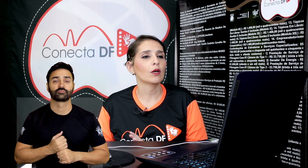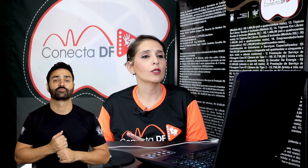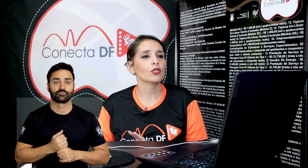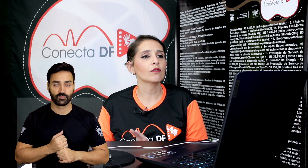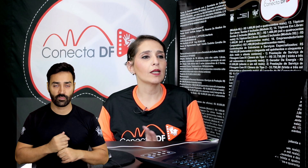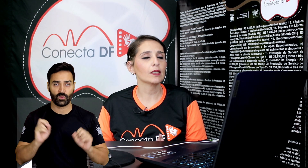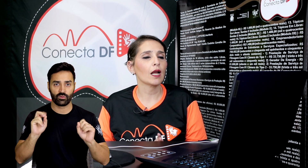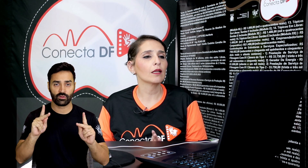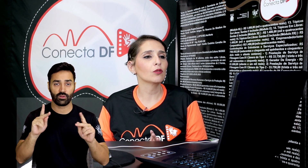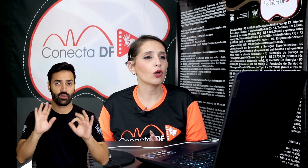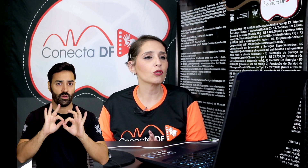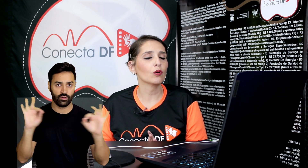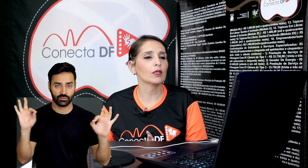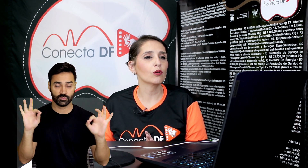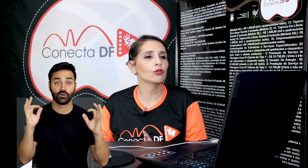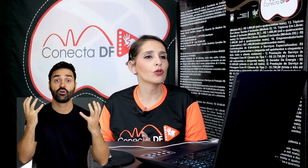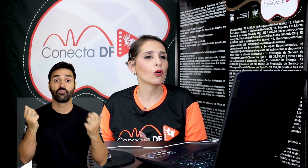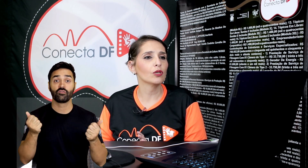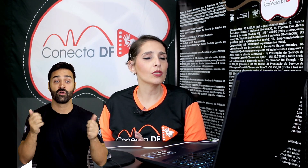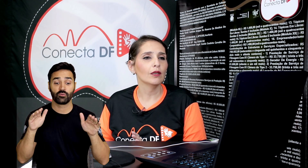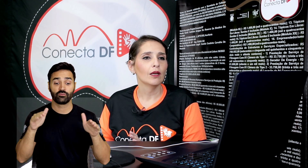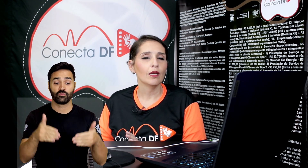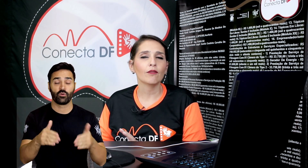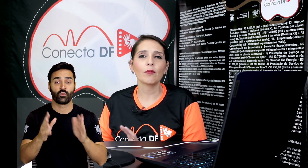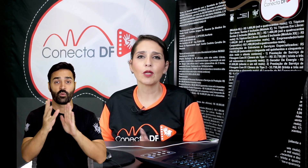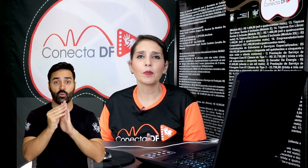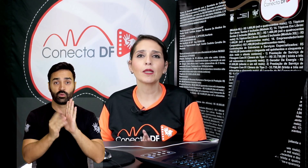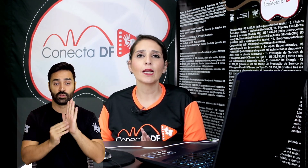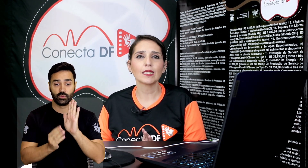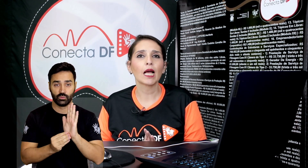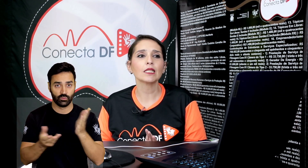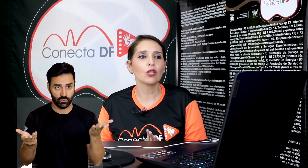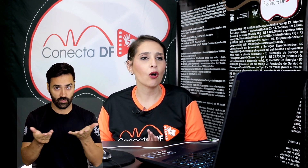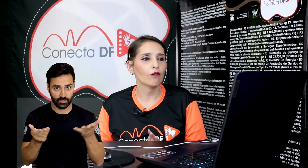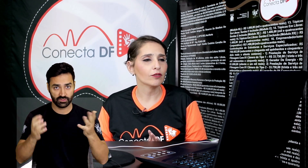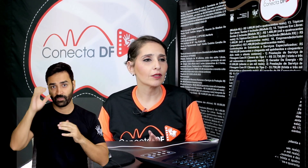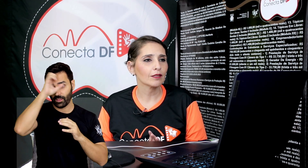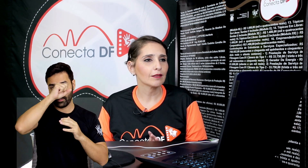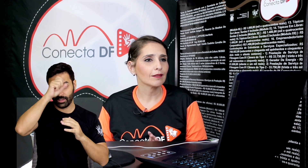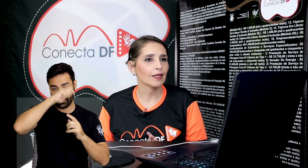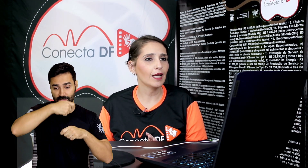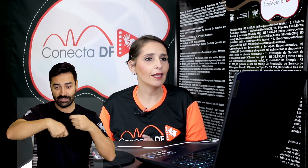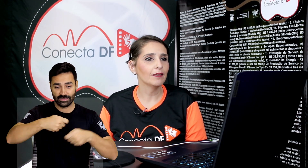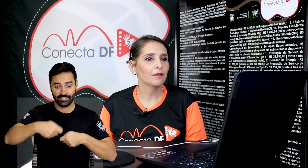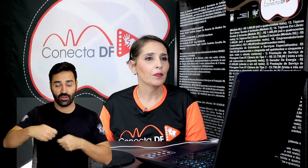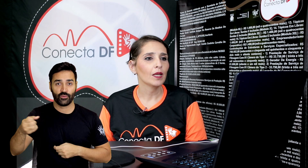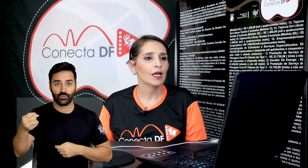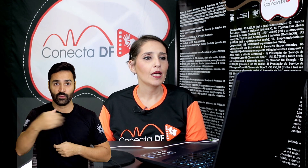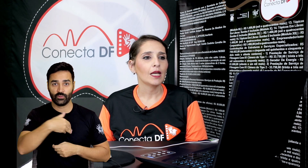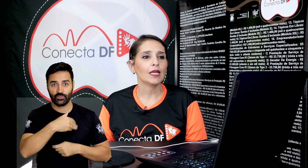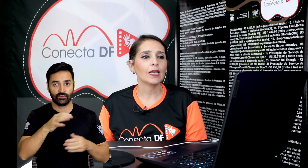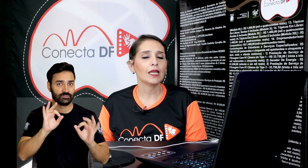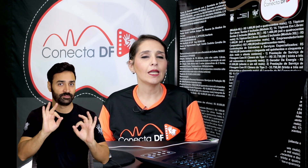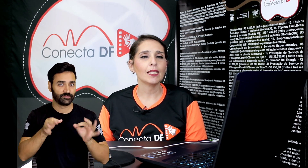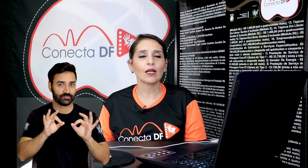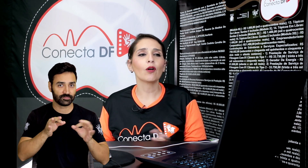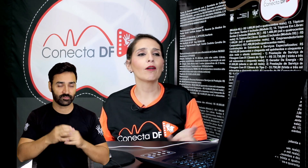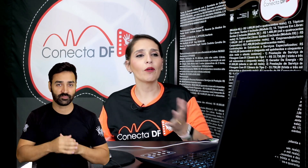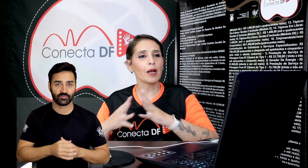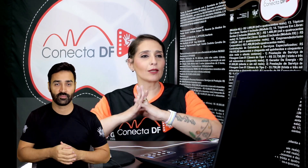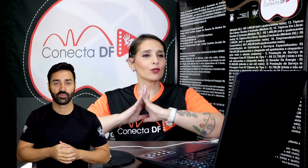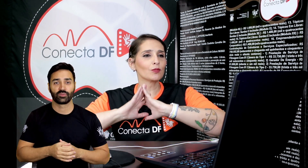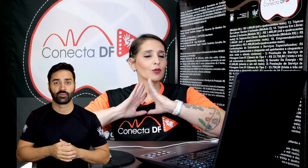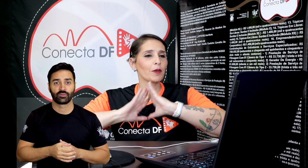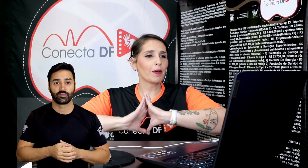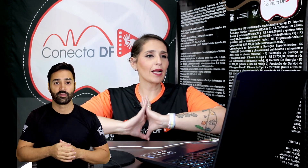Ótimo, então a gente vai entrar no nosso conteúdo de hoje e vamos aprender sinais novos, né? Então, ó,